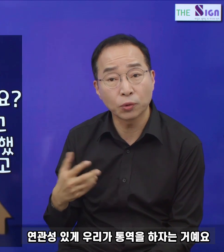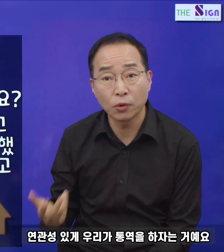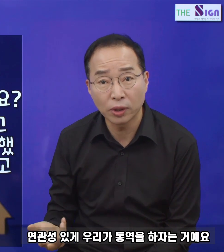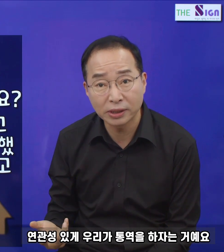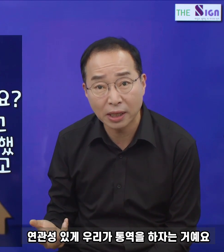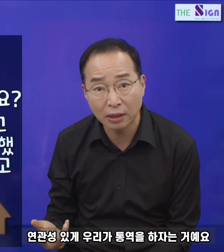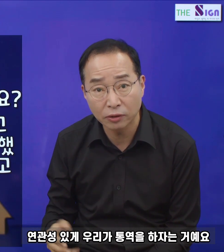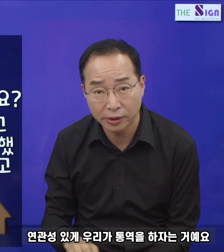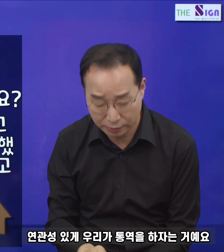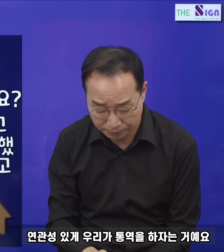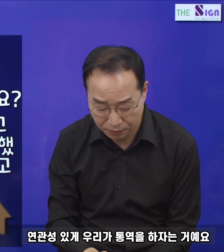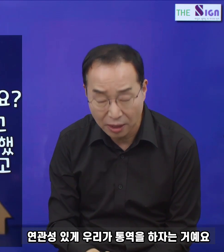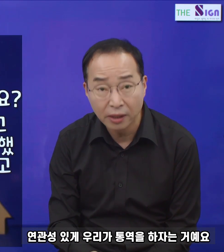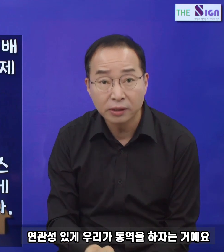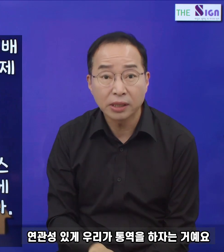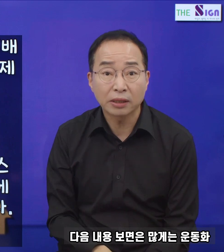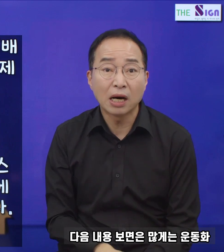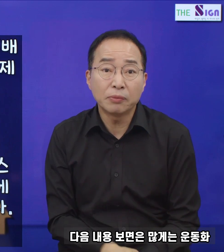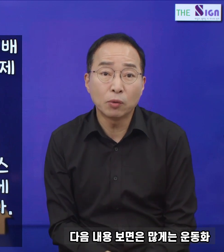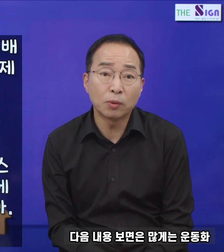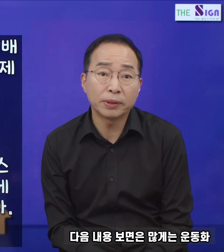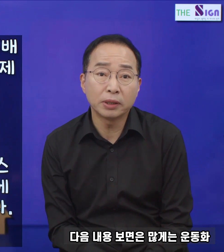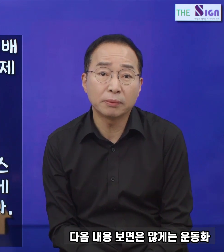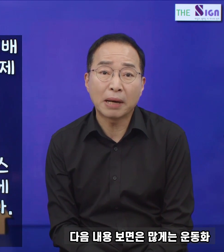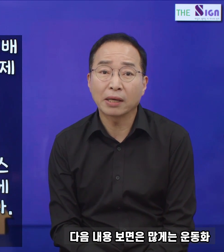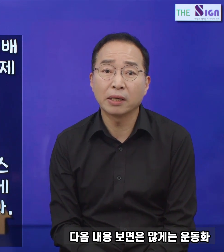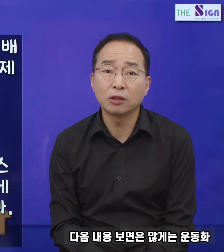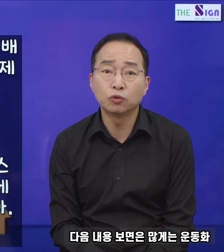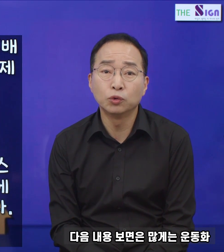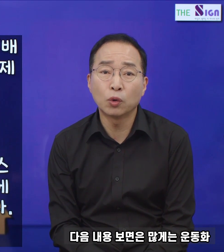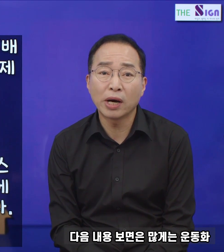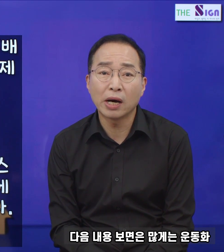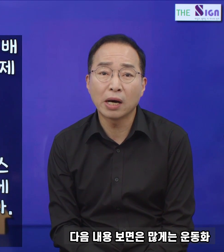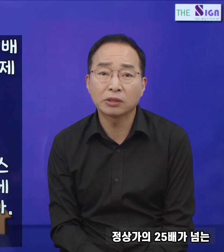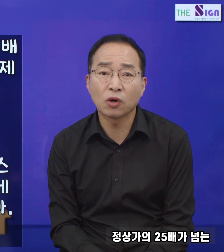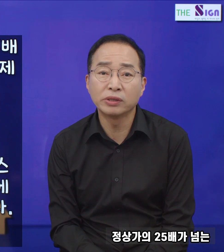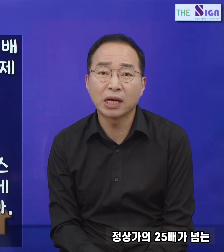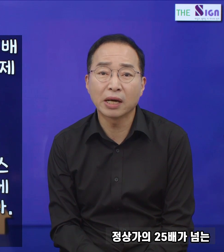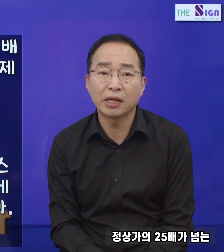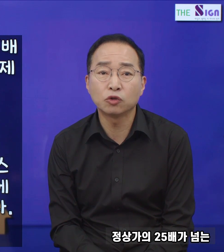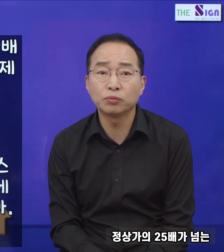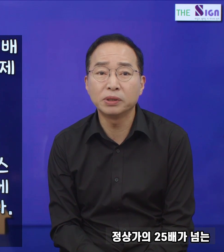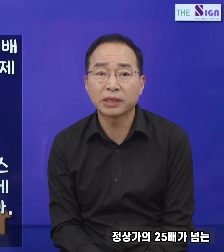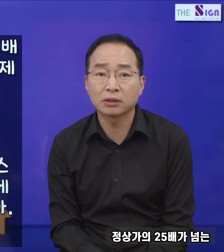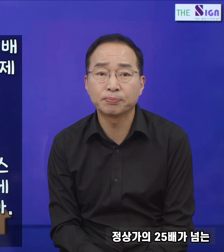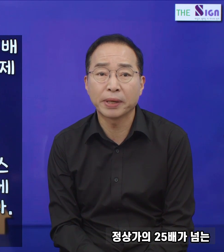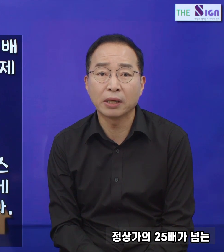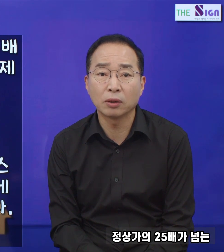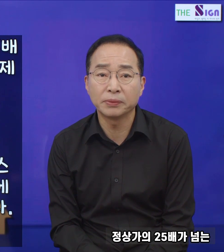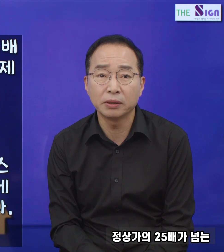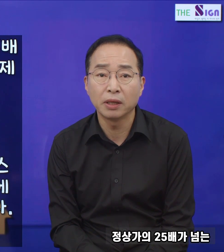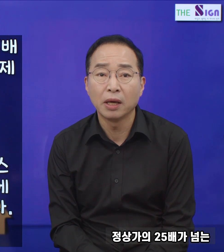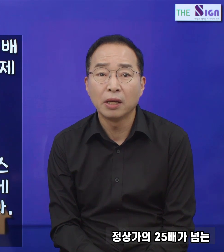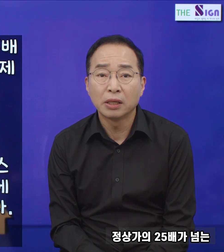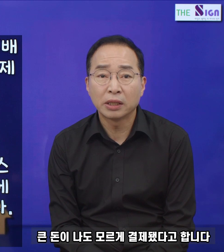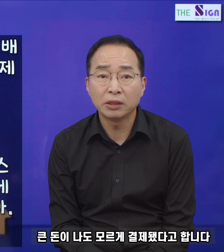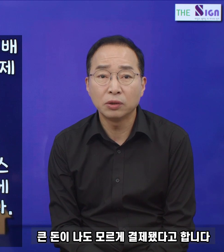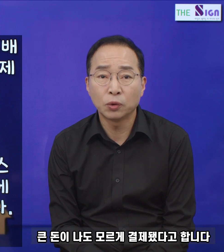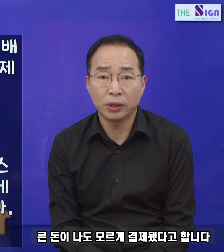통역을 하자라는 거예요. 자, 다음 내용 보면은 많게는 운동화 정상가의 25배가 넘는 큰 돈이